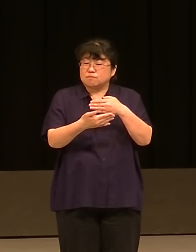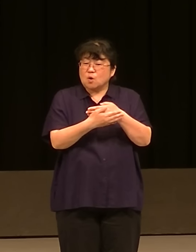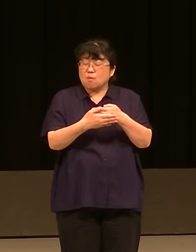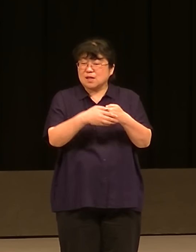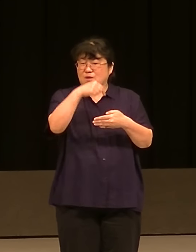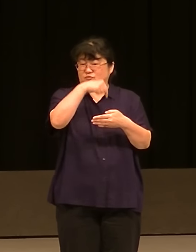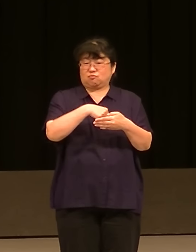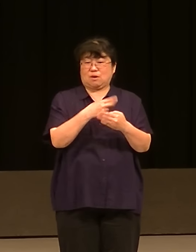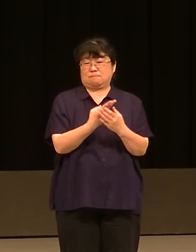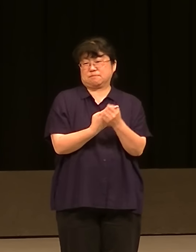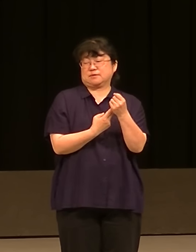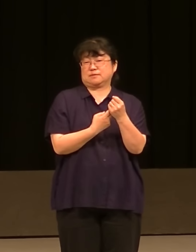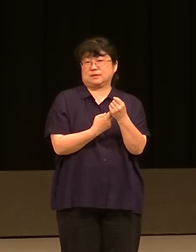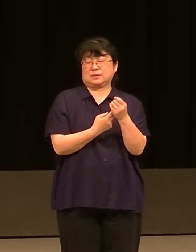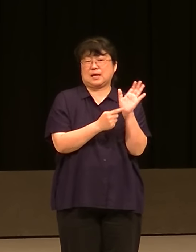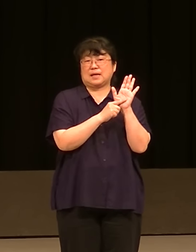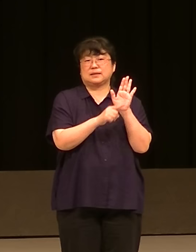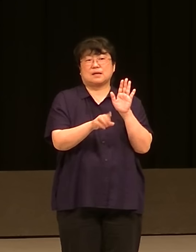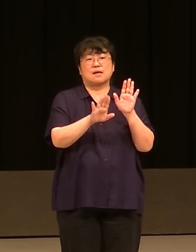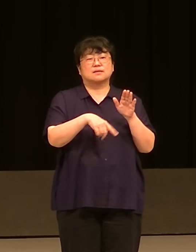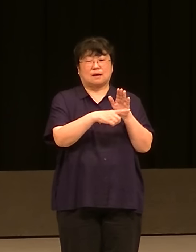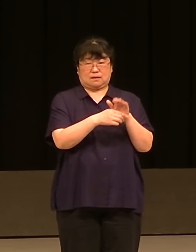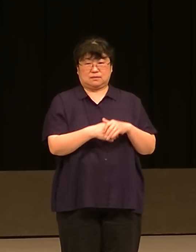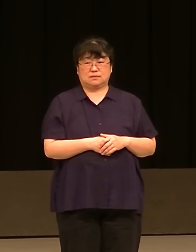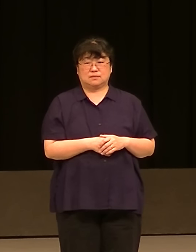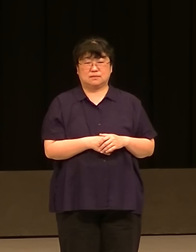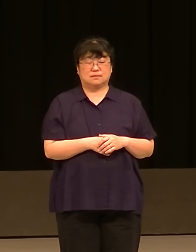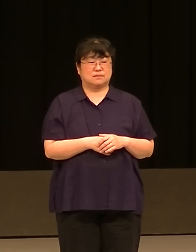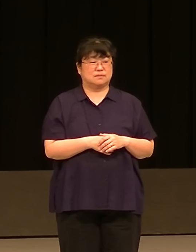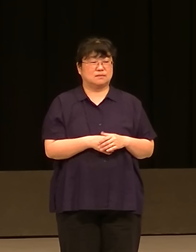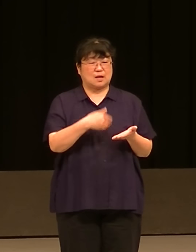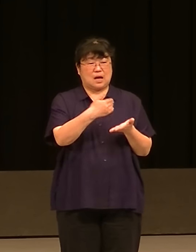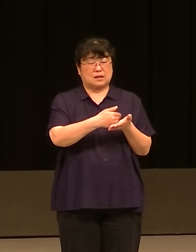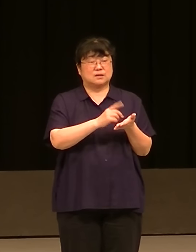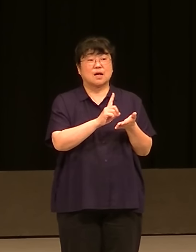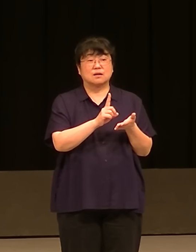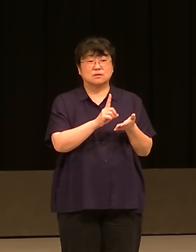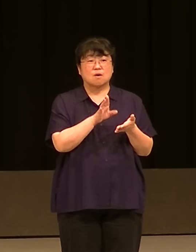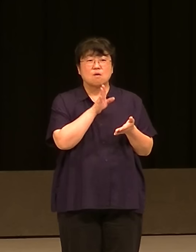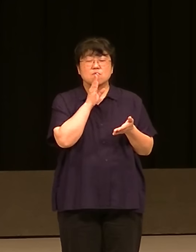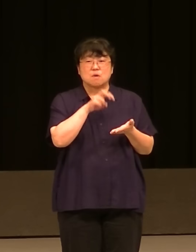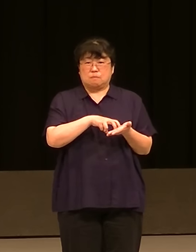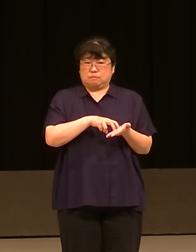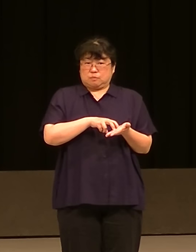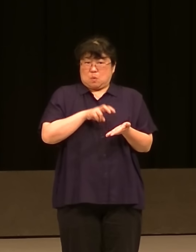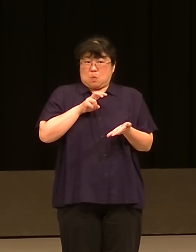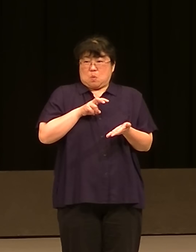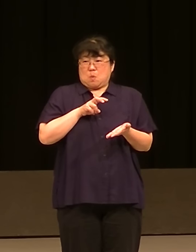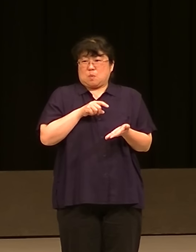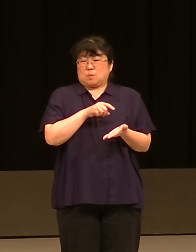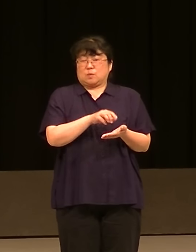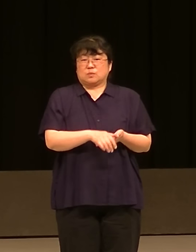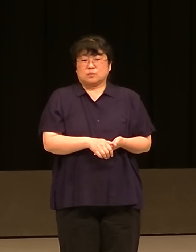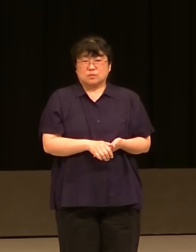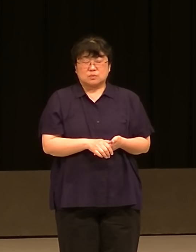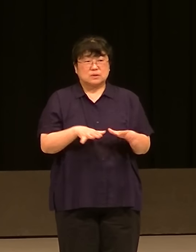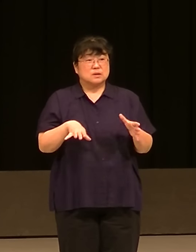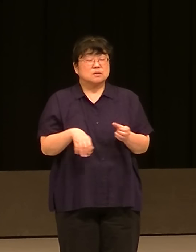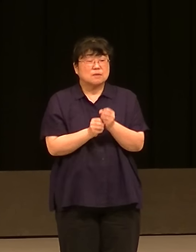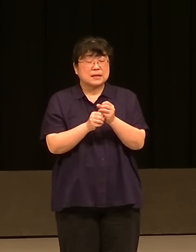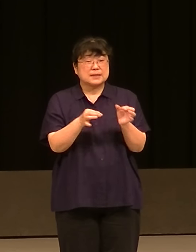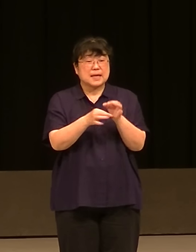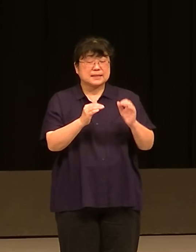ふうに宣言をしたんですね。で、これは実に驚くべきことでございますよね。つまり経